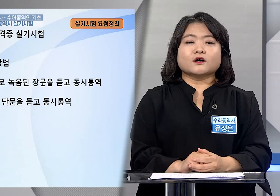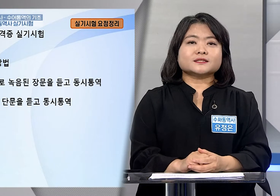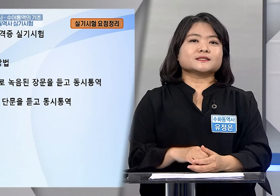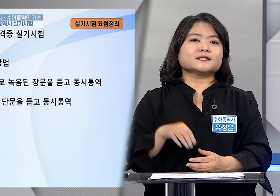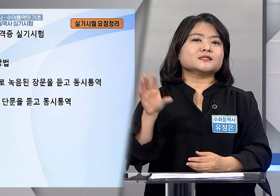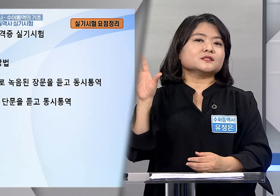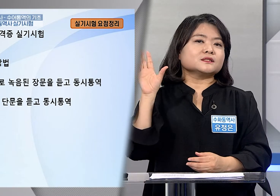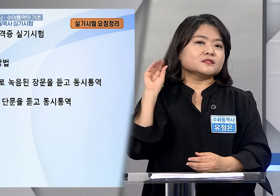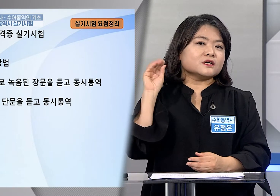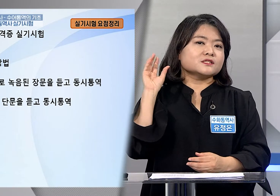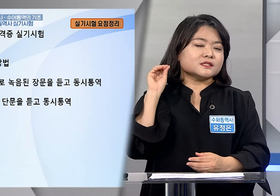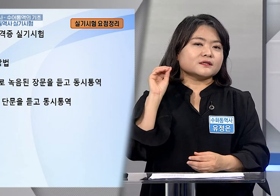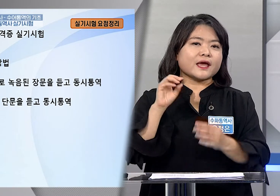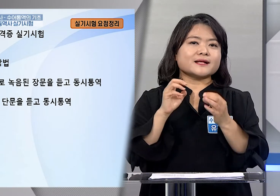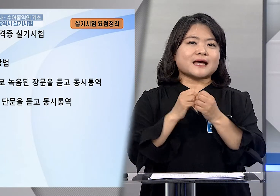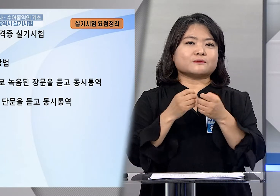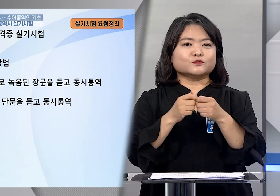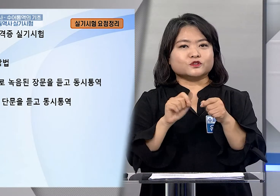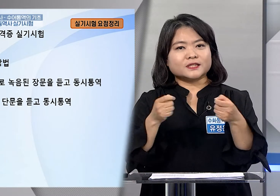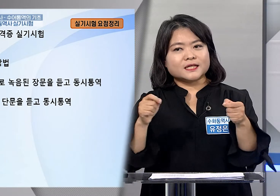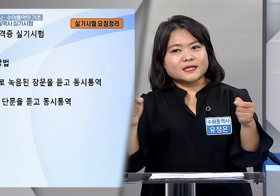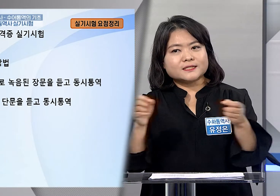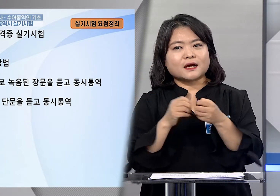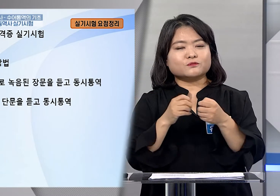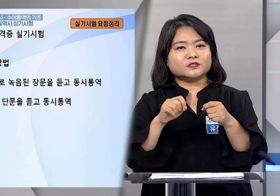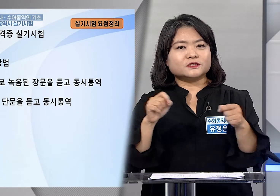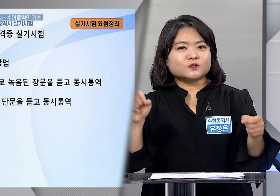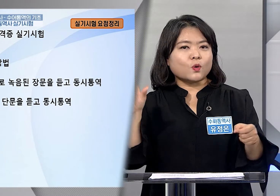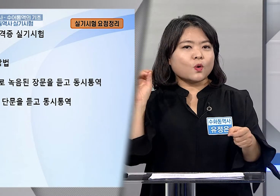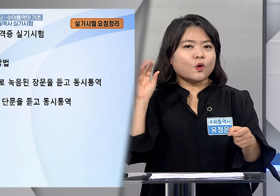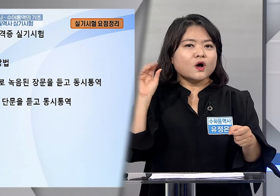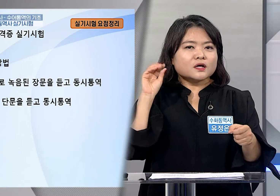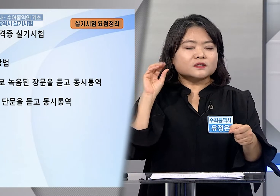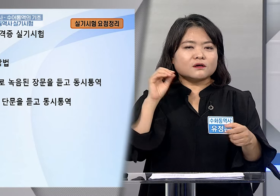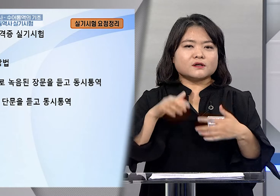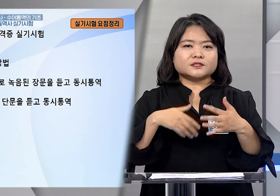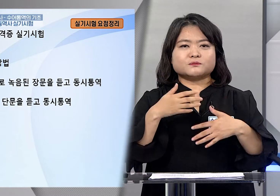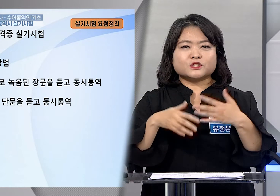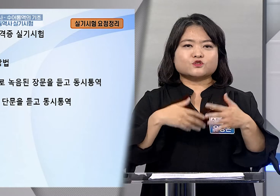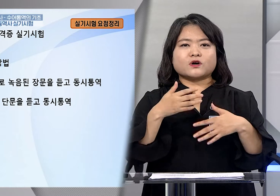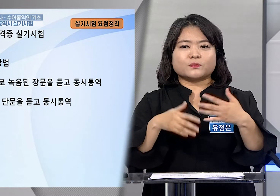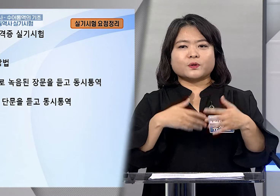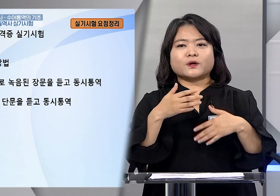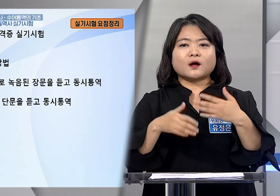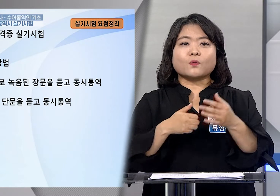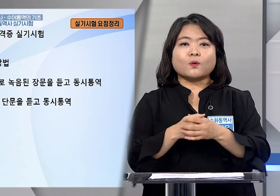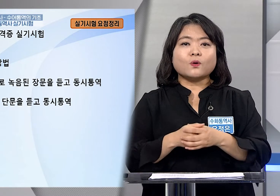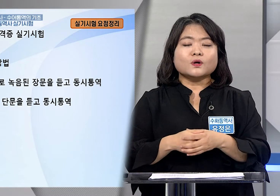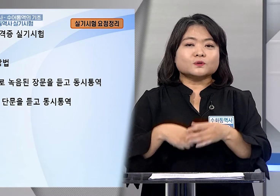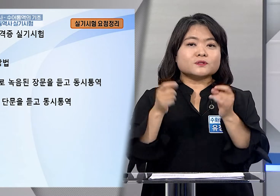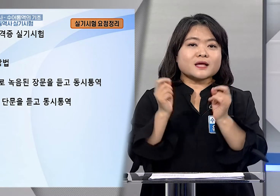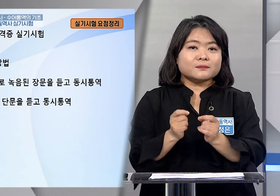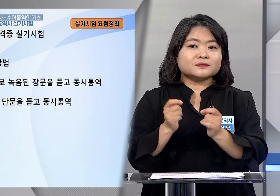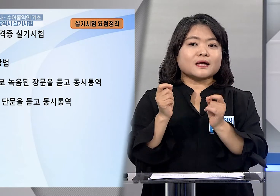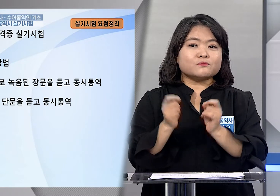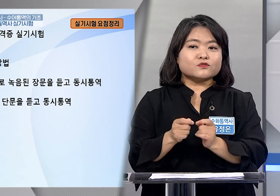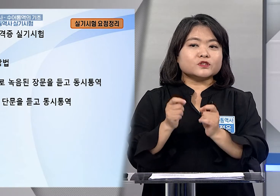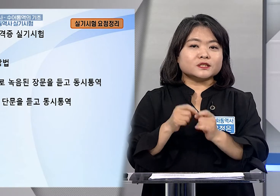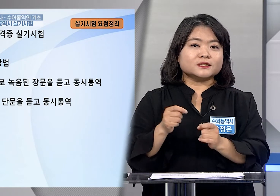역시 들려지는 게 장문, 긴 장문을 듣고 그걸 열심히 수화로 표현하고 또 짧은 단문을